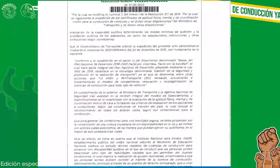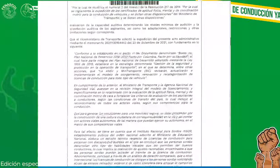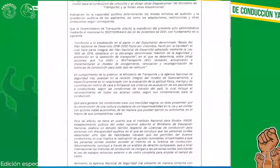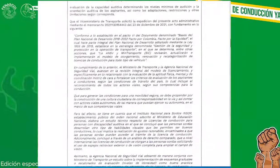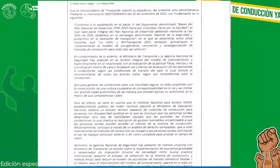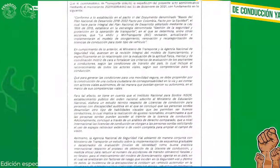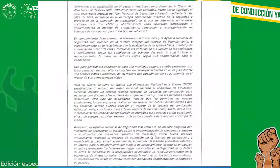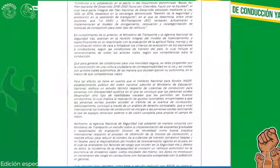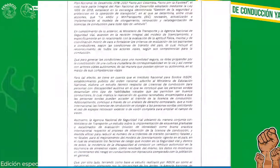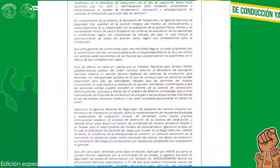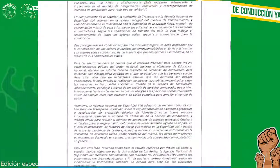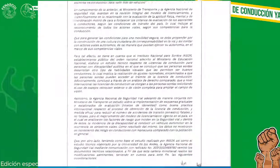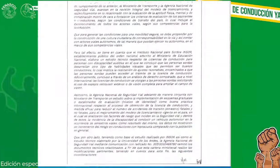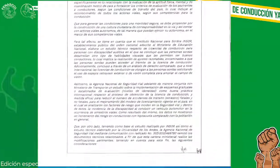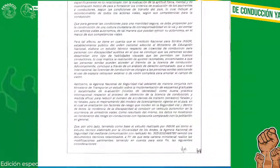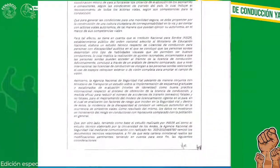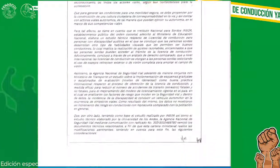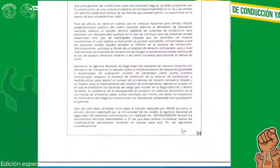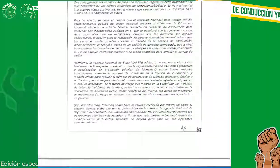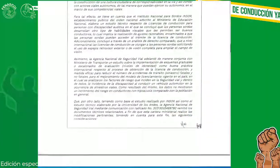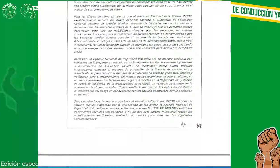Ya, ya, ya.